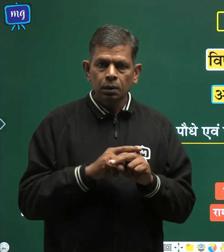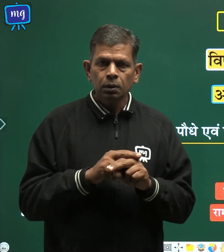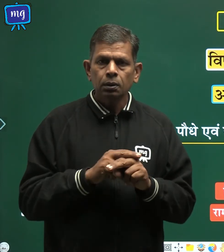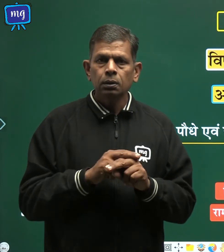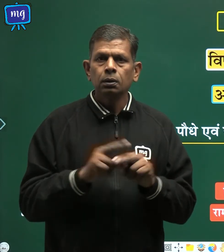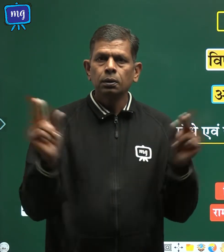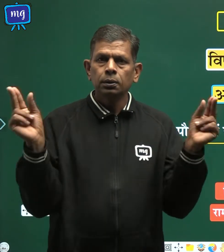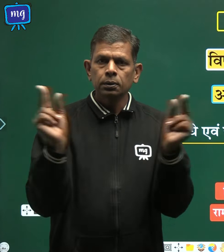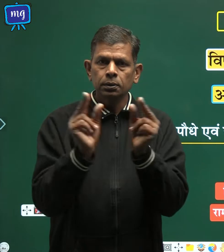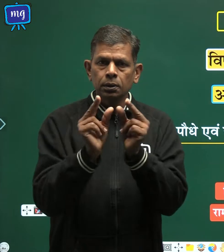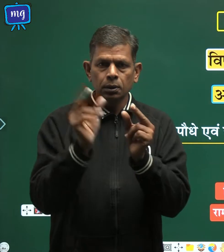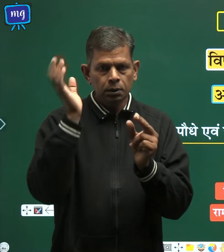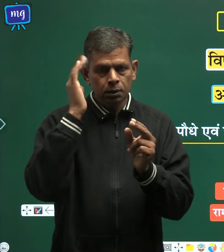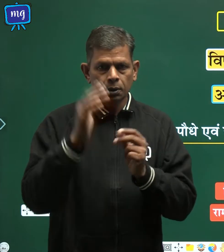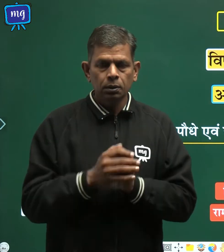सारांश जाना